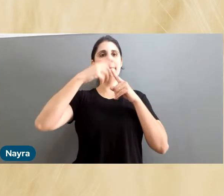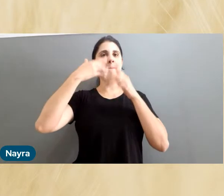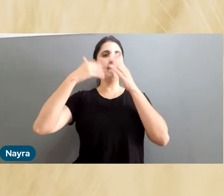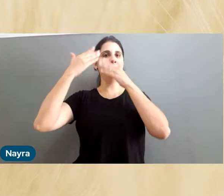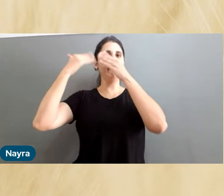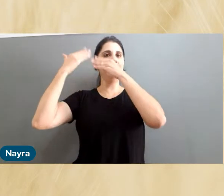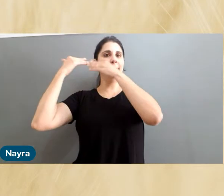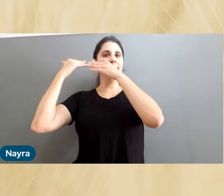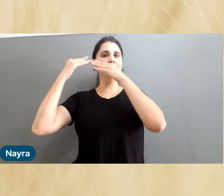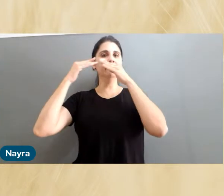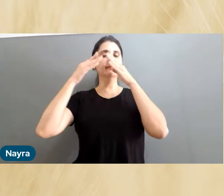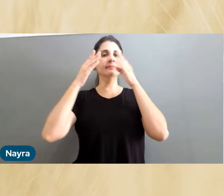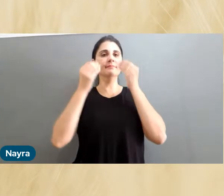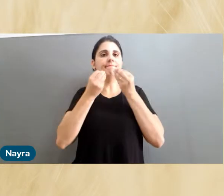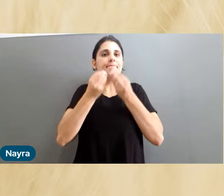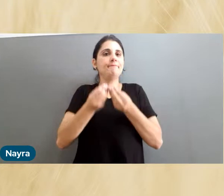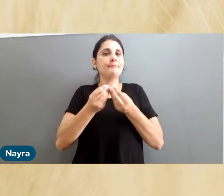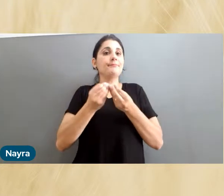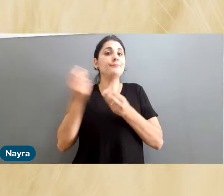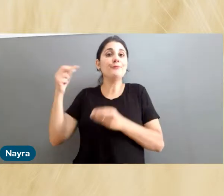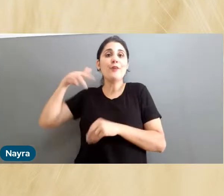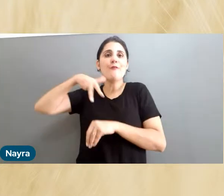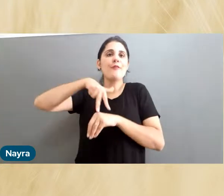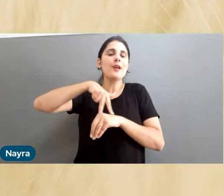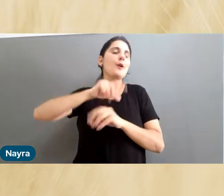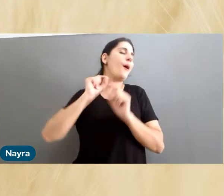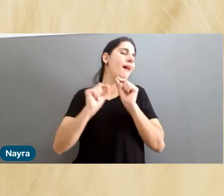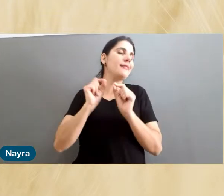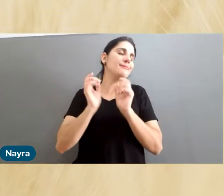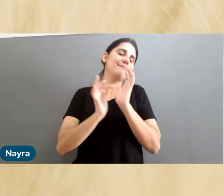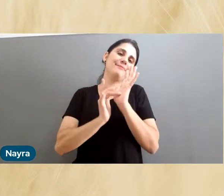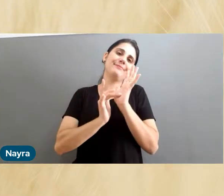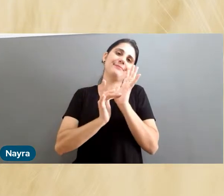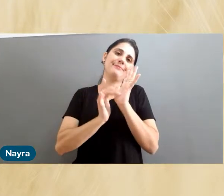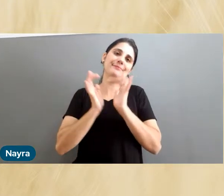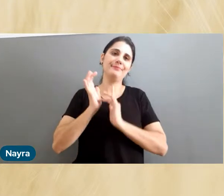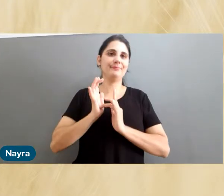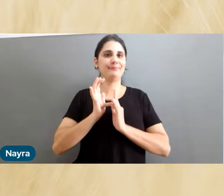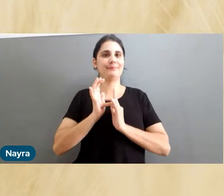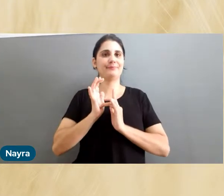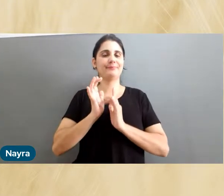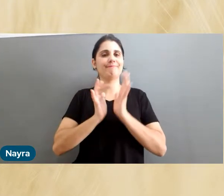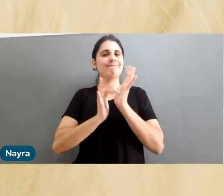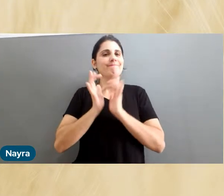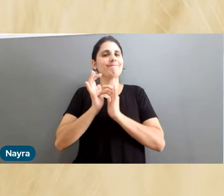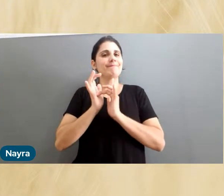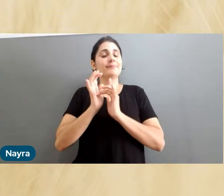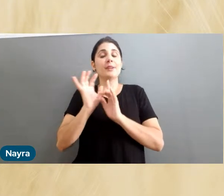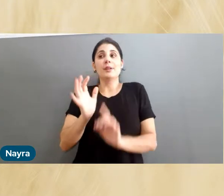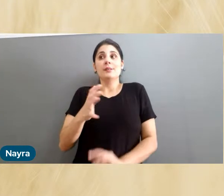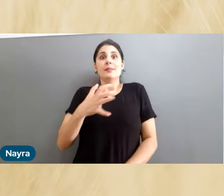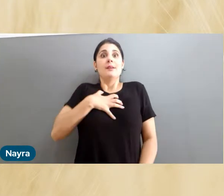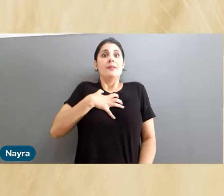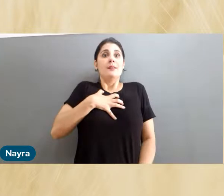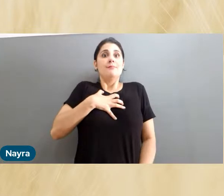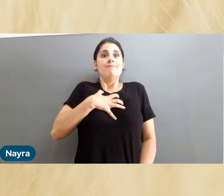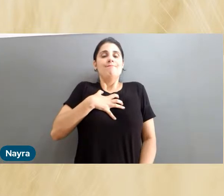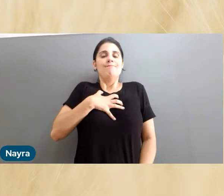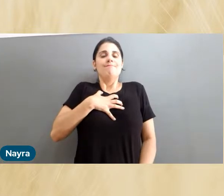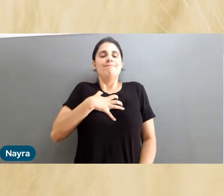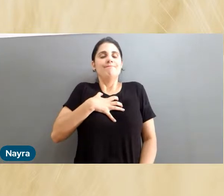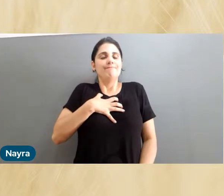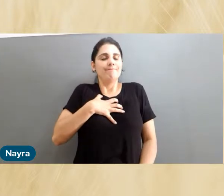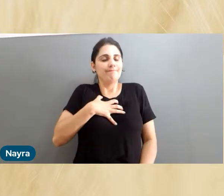tivemos a vinda do Cristo ao nosso orbe. A chegada de Jesus foi tão impactante naquele momento que